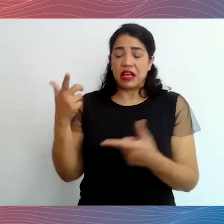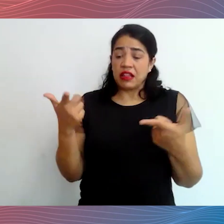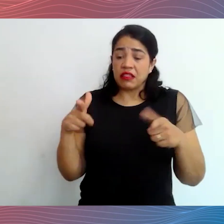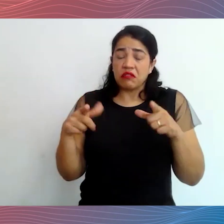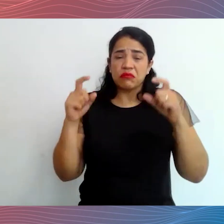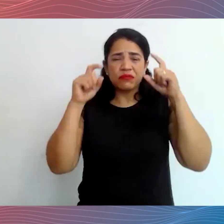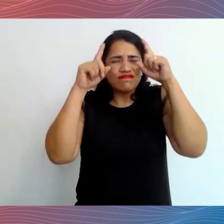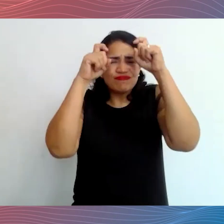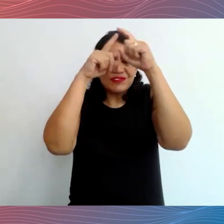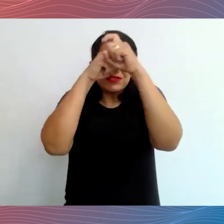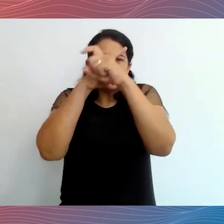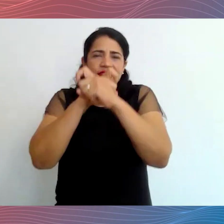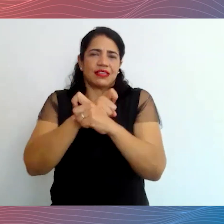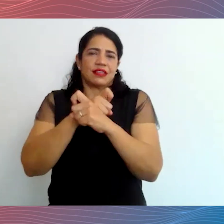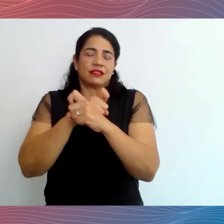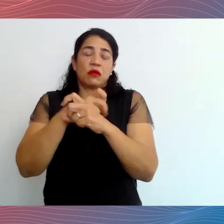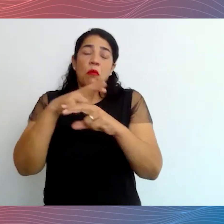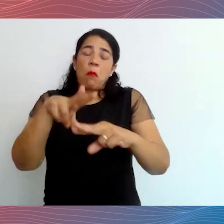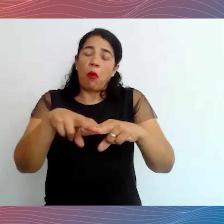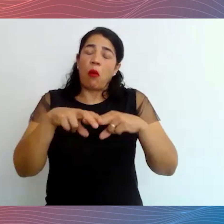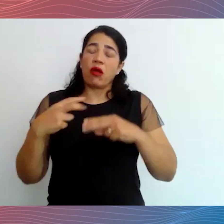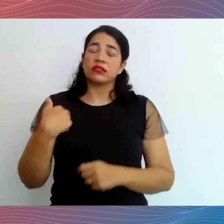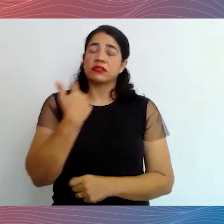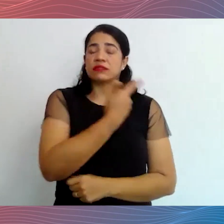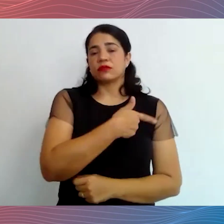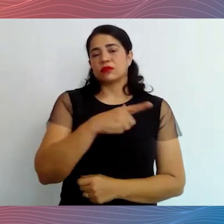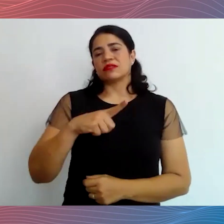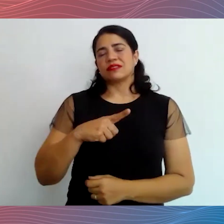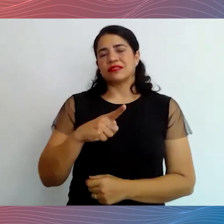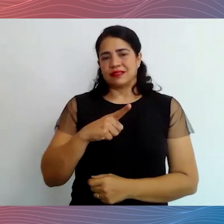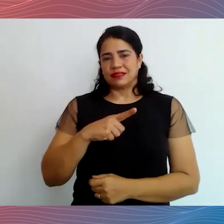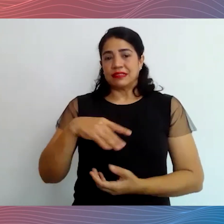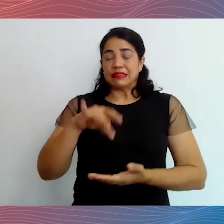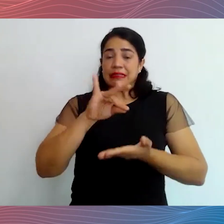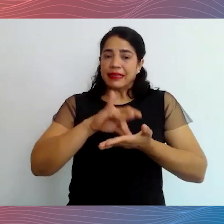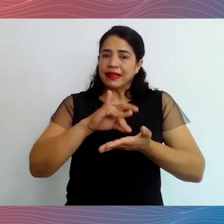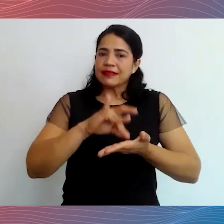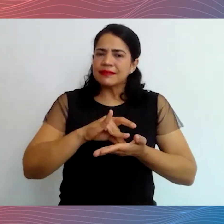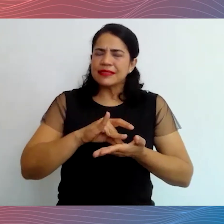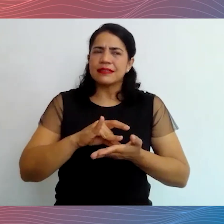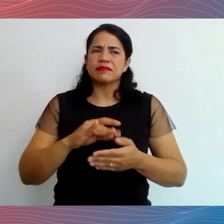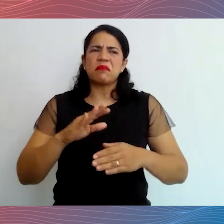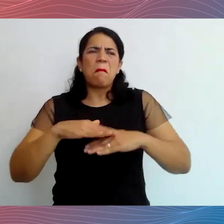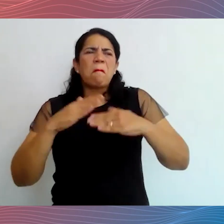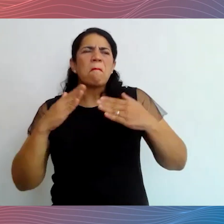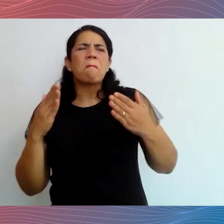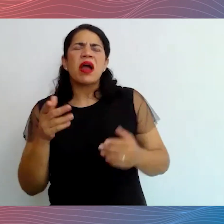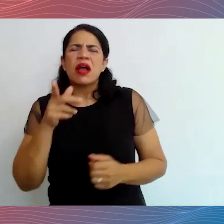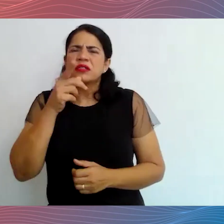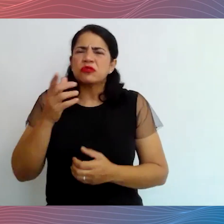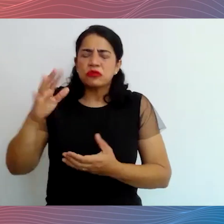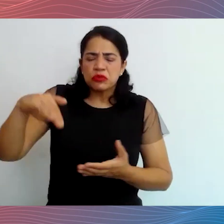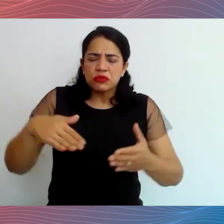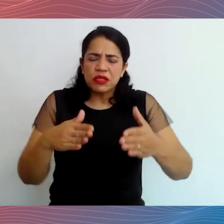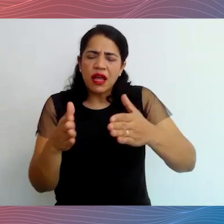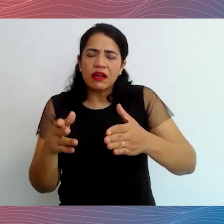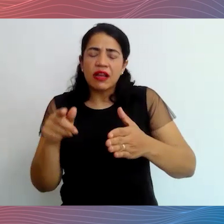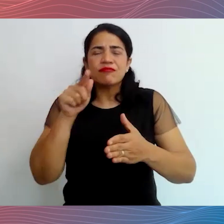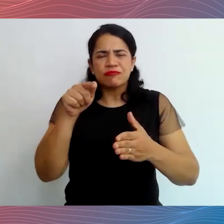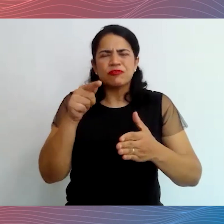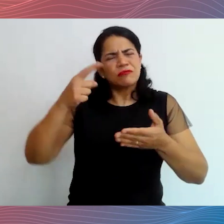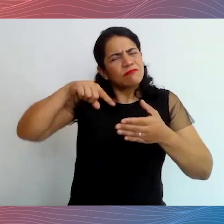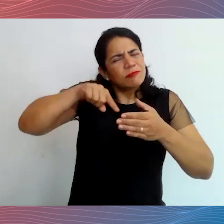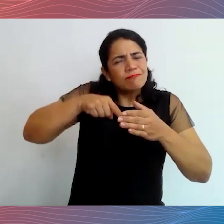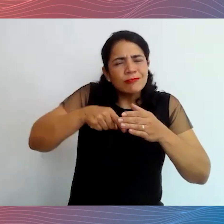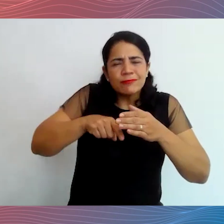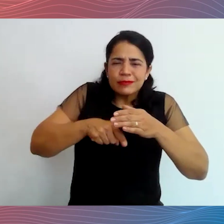realidade. E mais do que isso, nesse rio da graça, você vai mergulhando, mergulhando, mergulhando, você vai encontrar o próprio Deus,